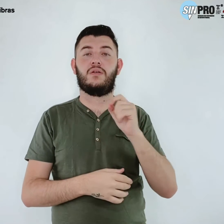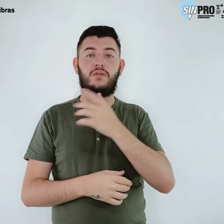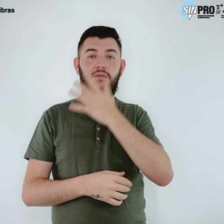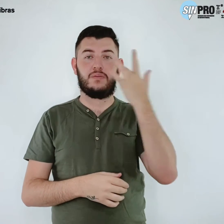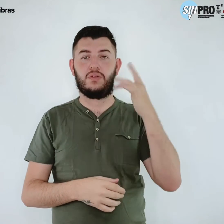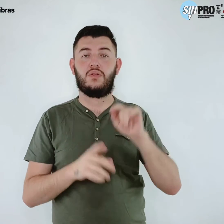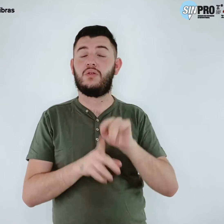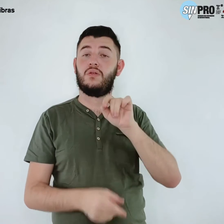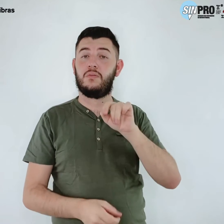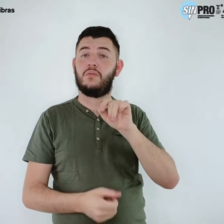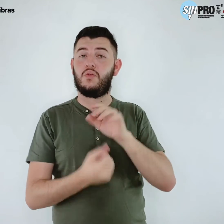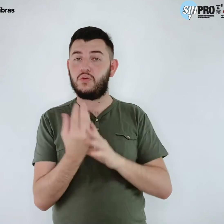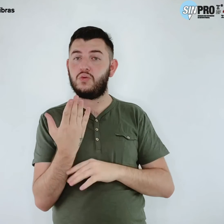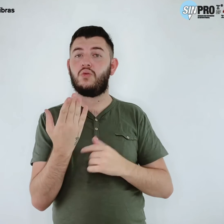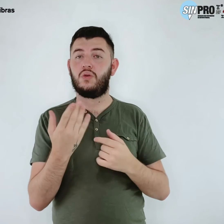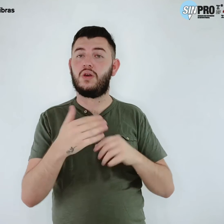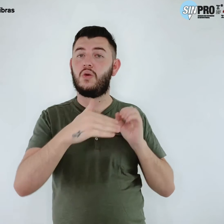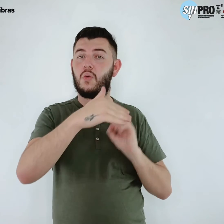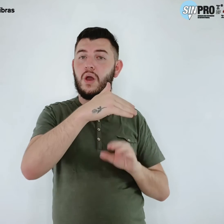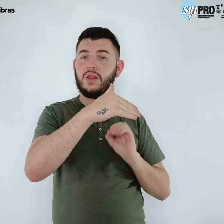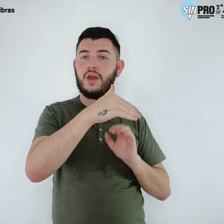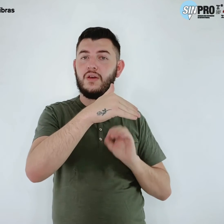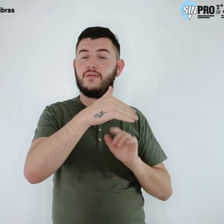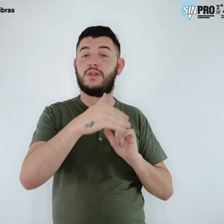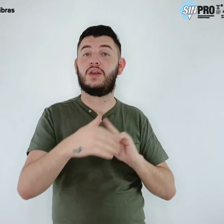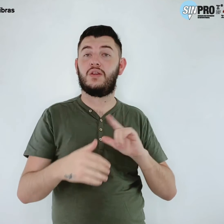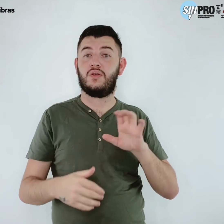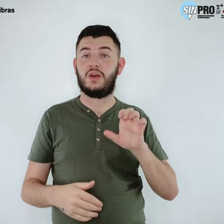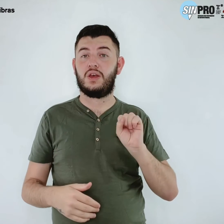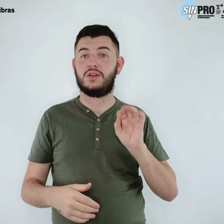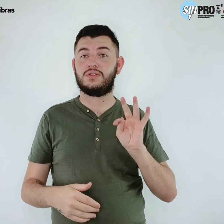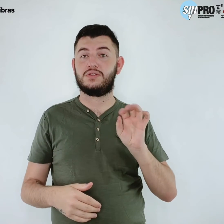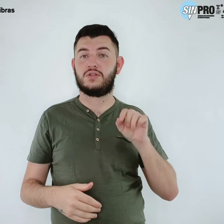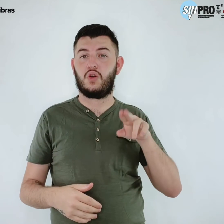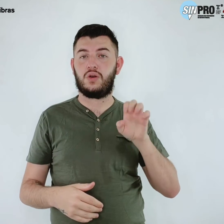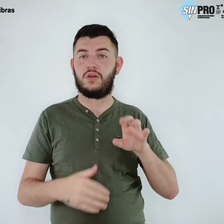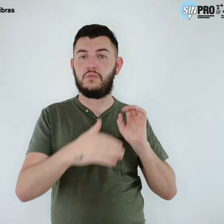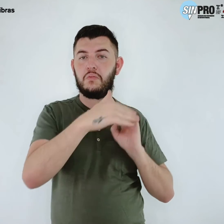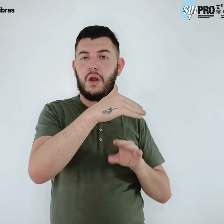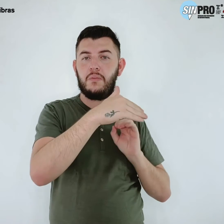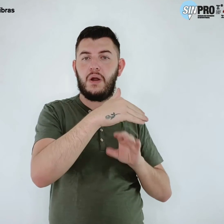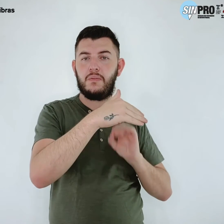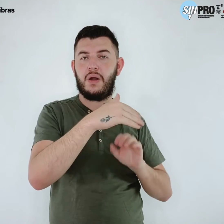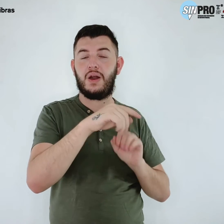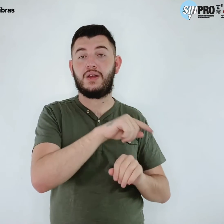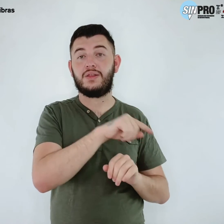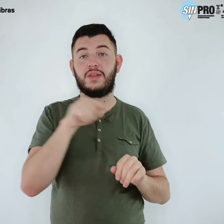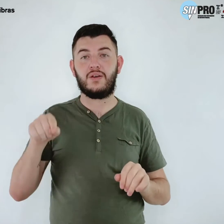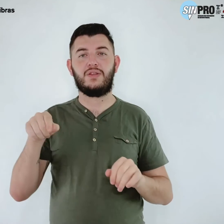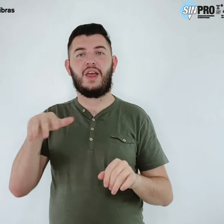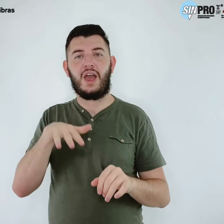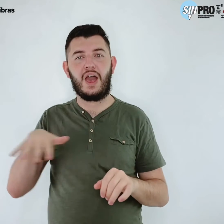dos produtores e armazenava. Com esse estoque público, quando começava a aumentar o preço